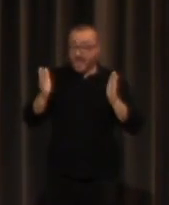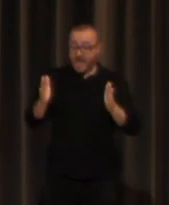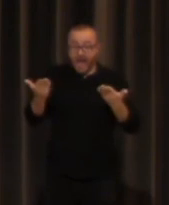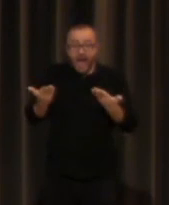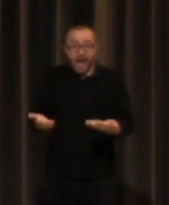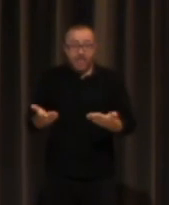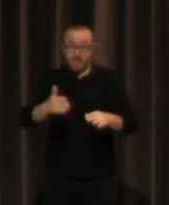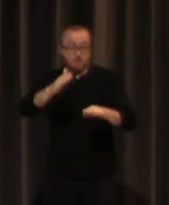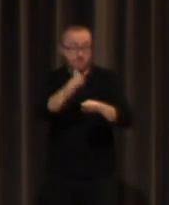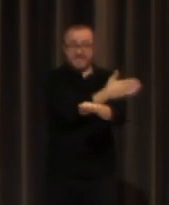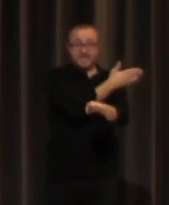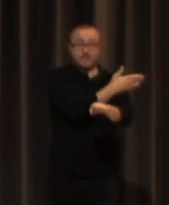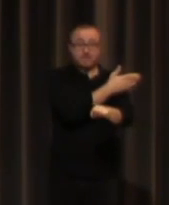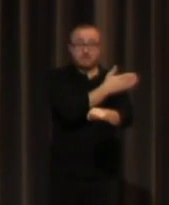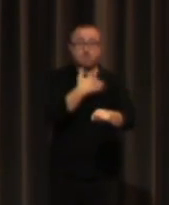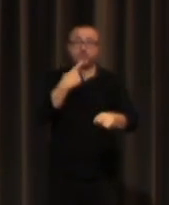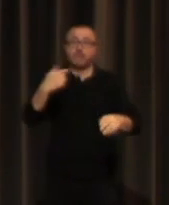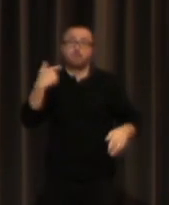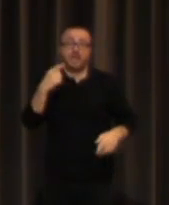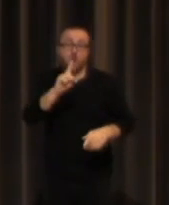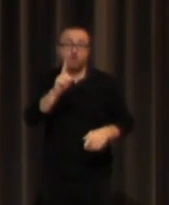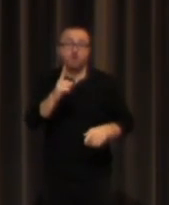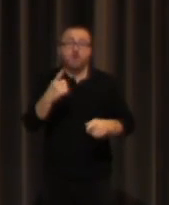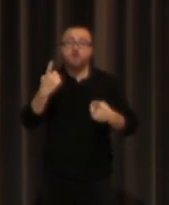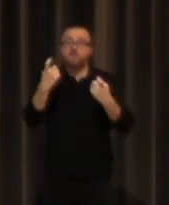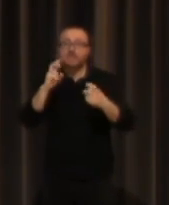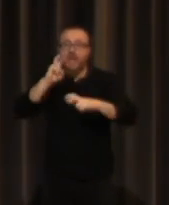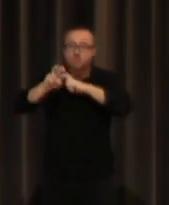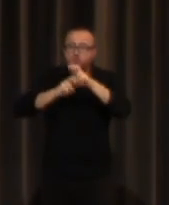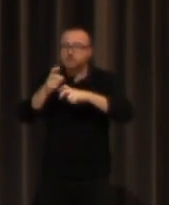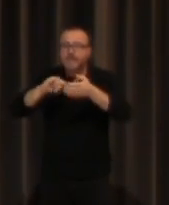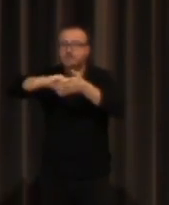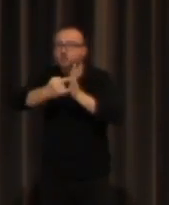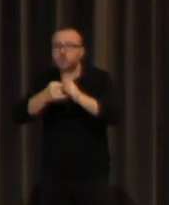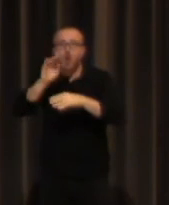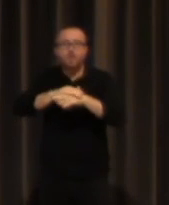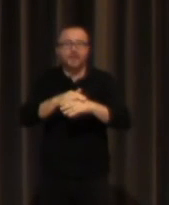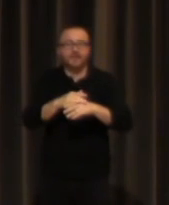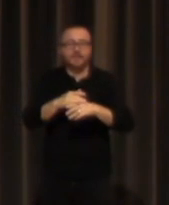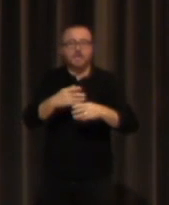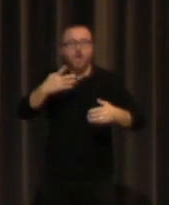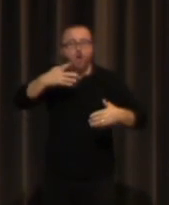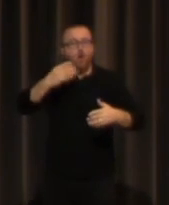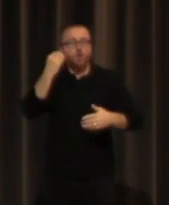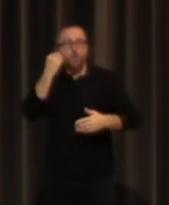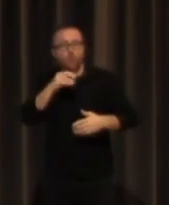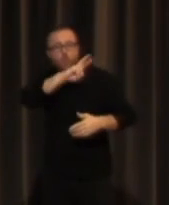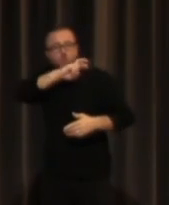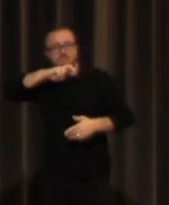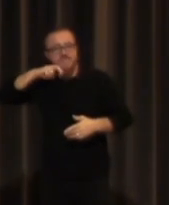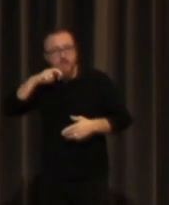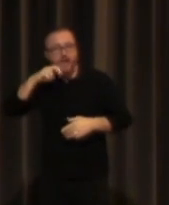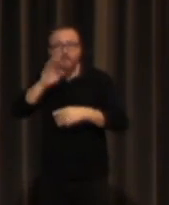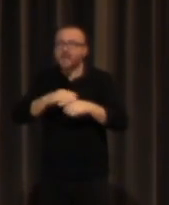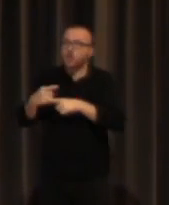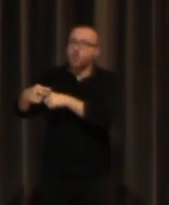aquesta, aprofitar-lo o no, sinó com preservar-lo i compartir-lo amb els altres, que és la pregunta de la literatura.